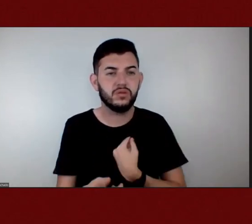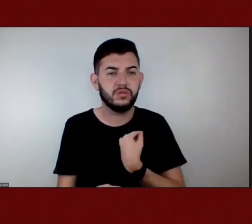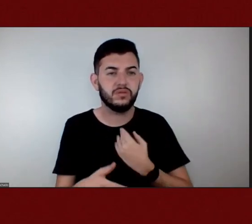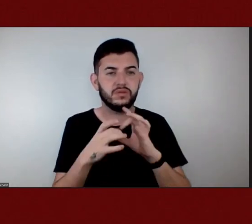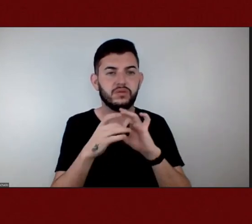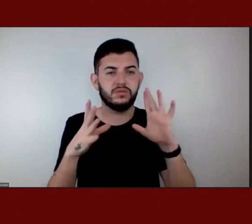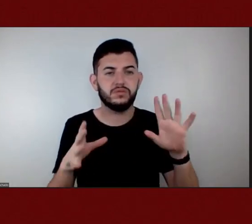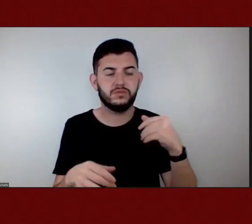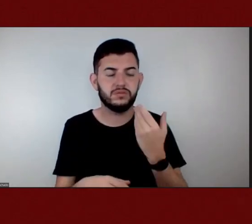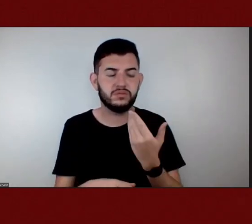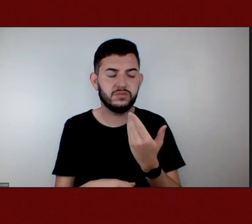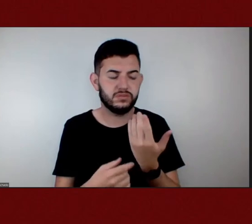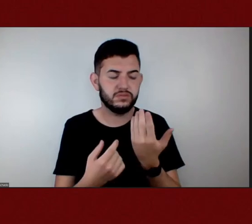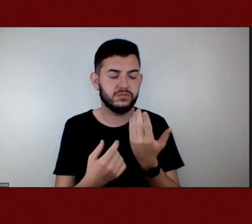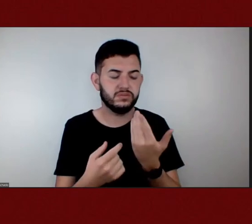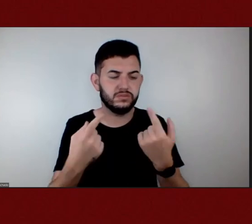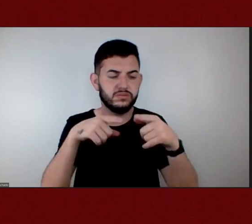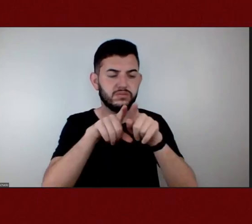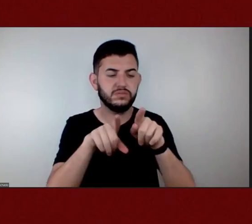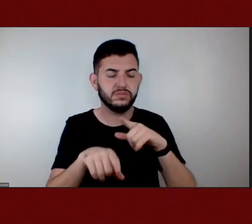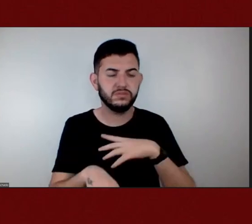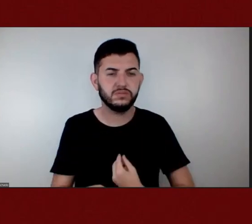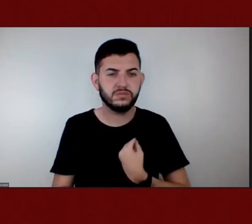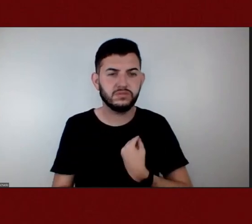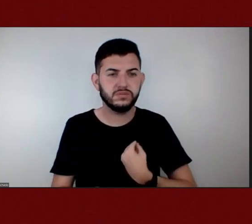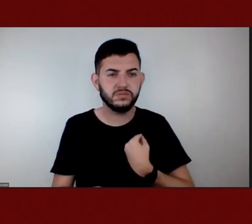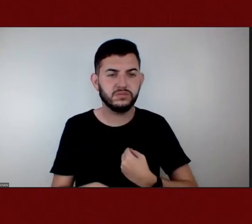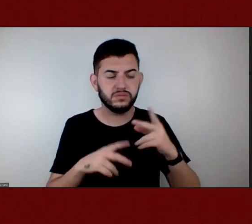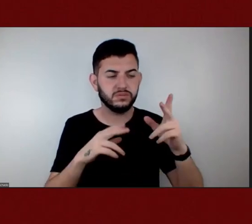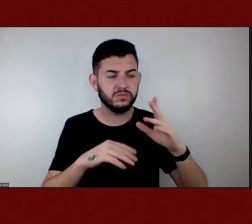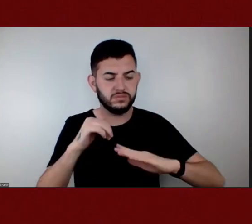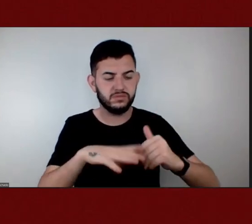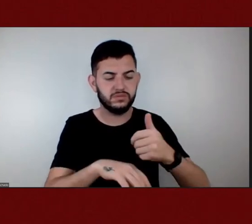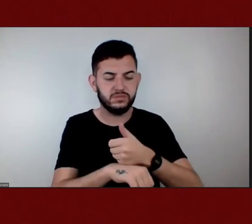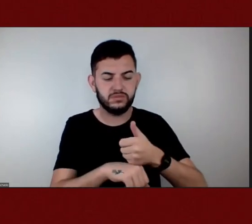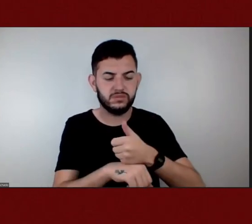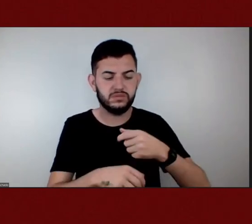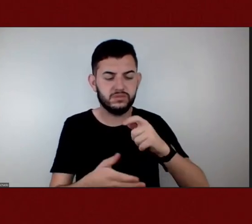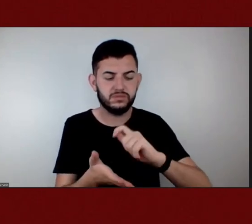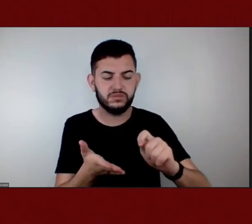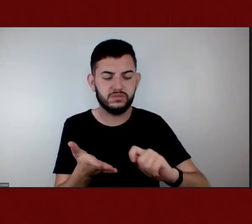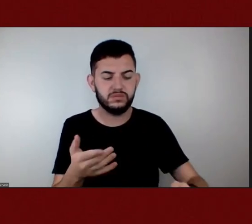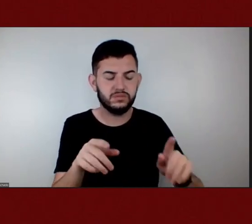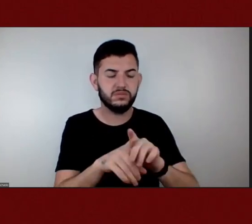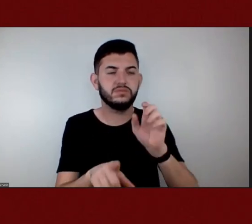Nessa longa trajetória, minha condição de escritor e professor de literatura também,